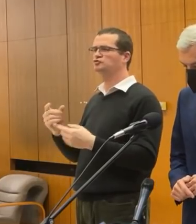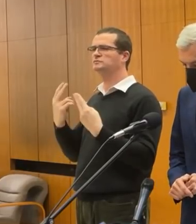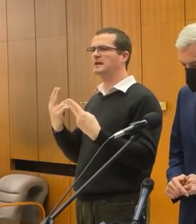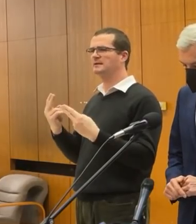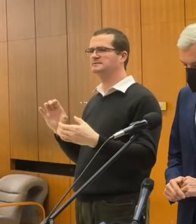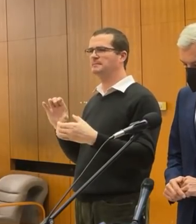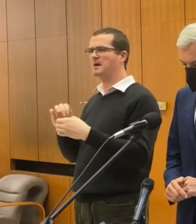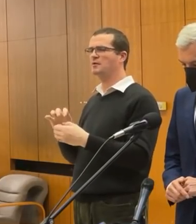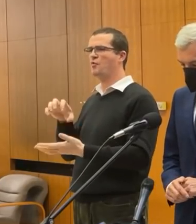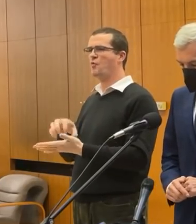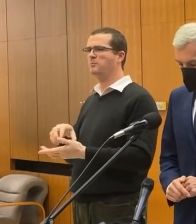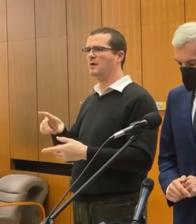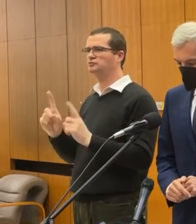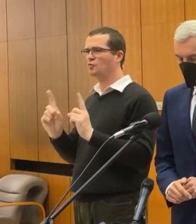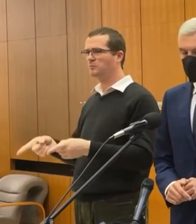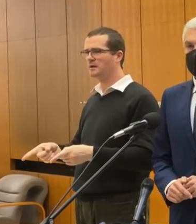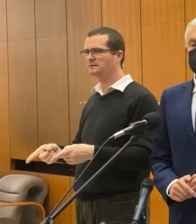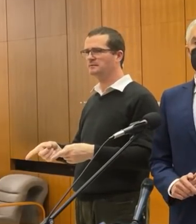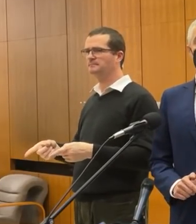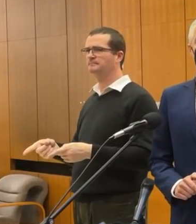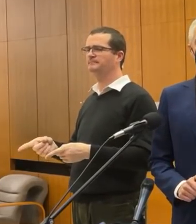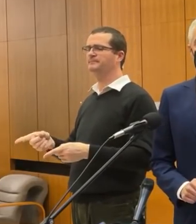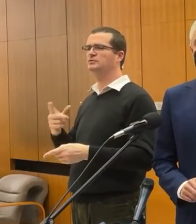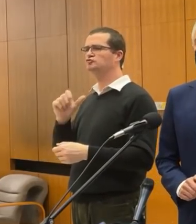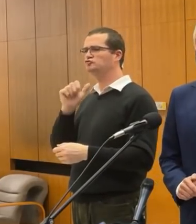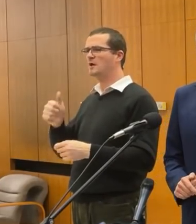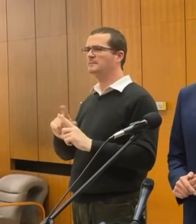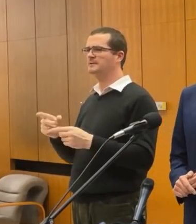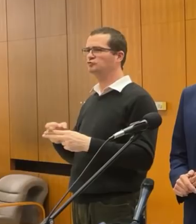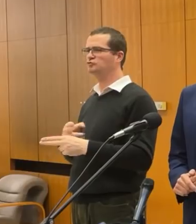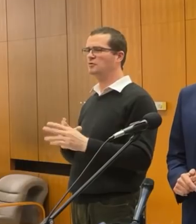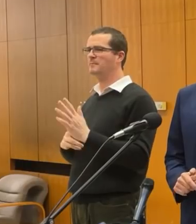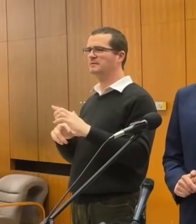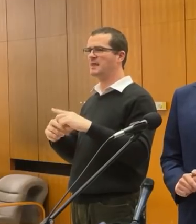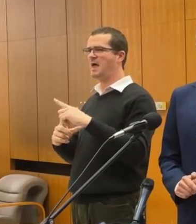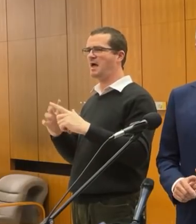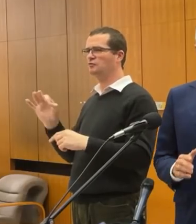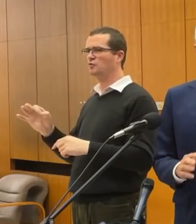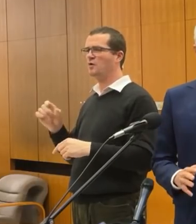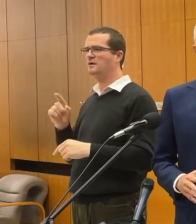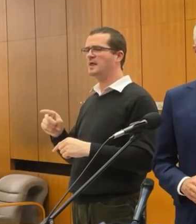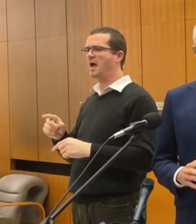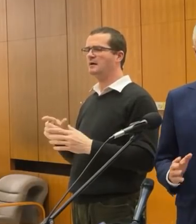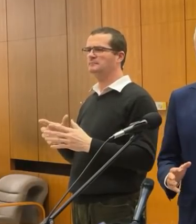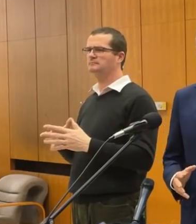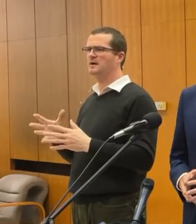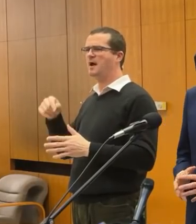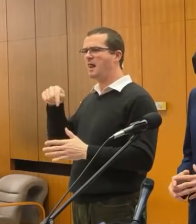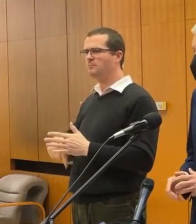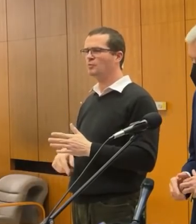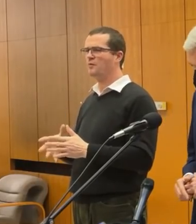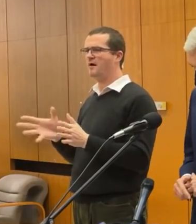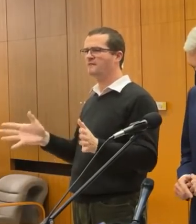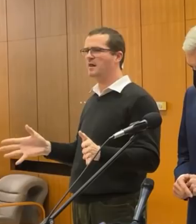strategického partnera v oblasti obrany. So žiadnym iným štátom Severoatlantickej aliancie nemáme tak intenzívnu, hlbokú